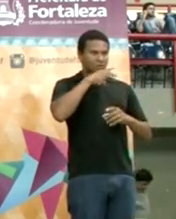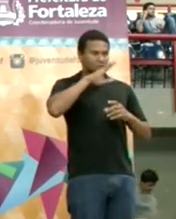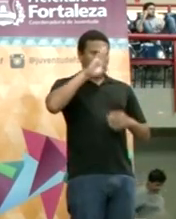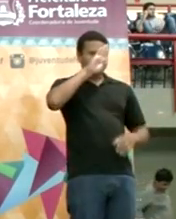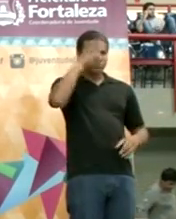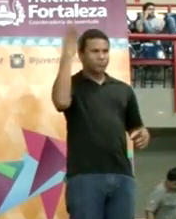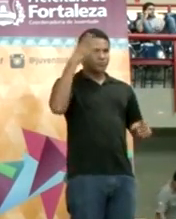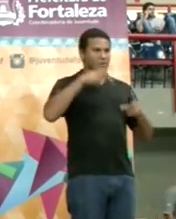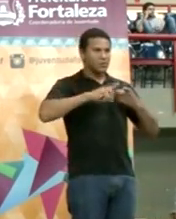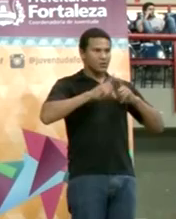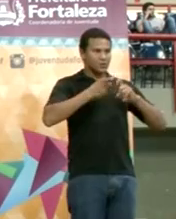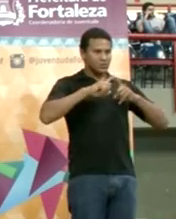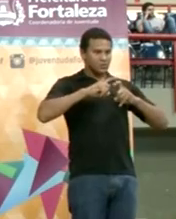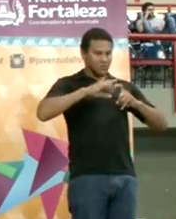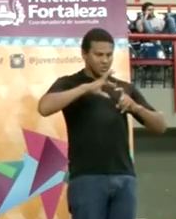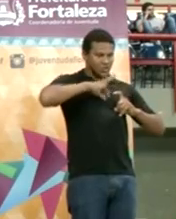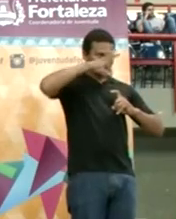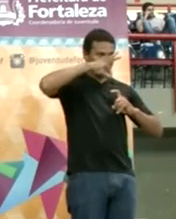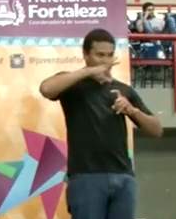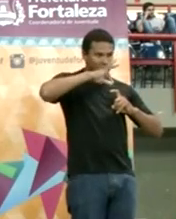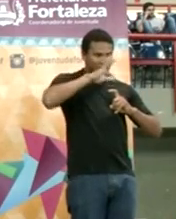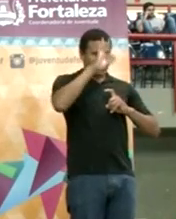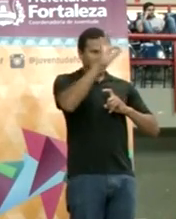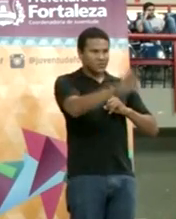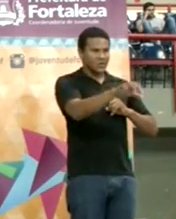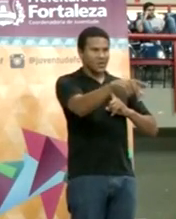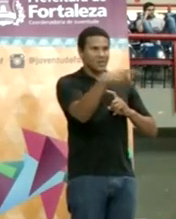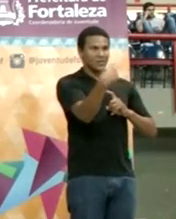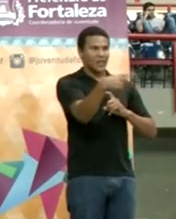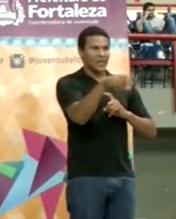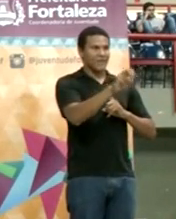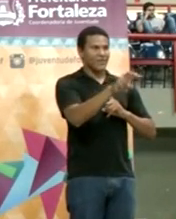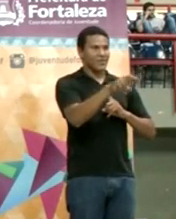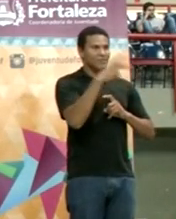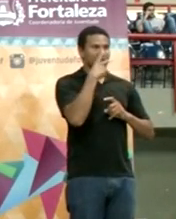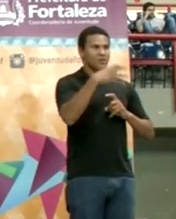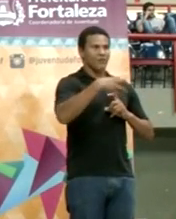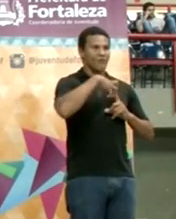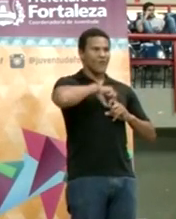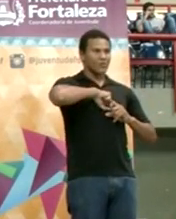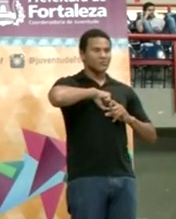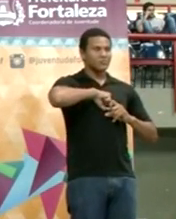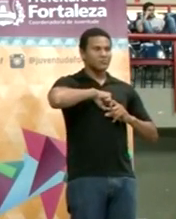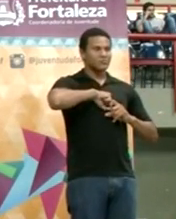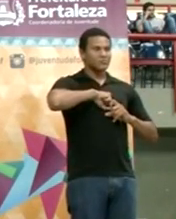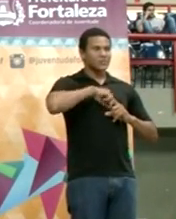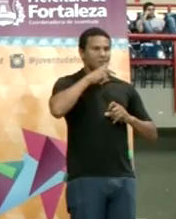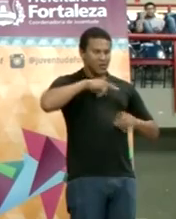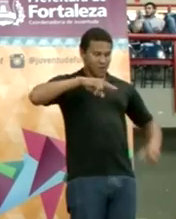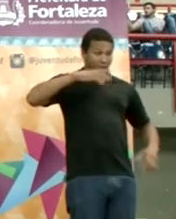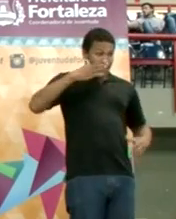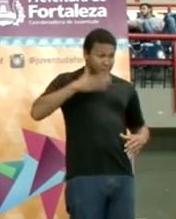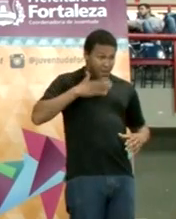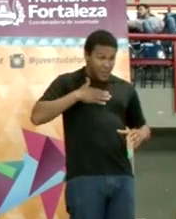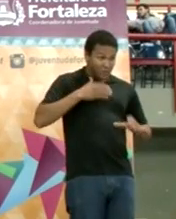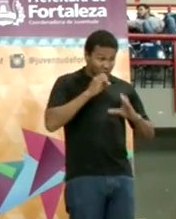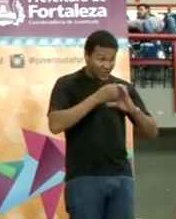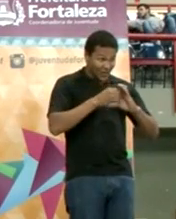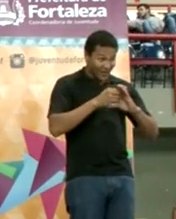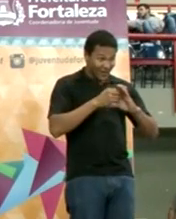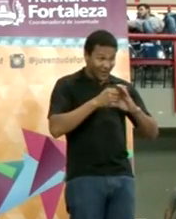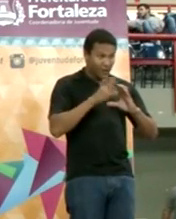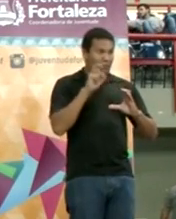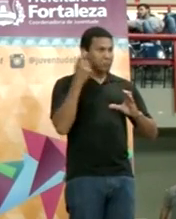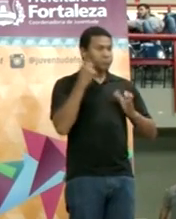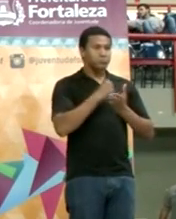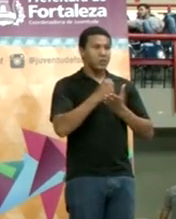perde o seu celular, tá? Vamos supor que o seu celular é da operadora A. E aí você perdeu o